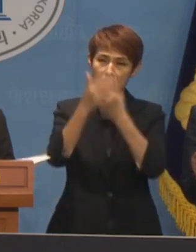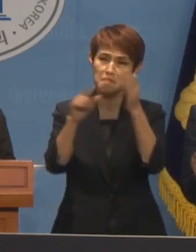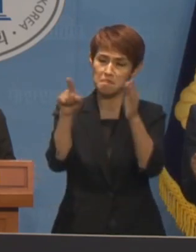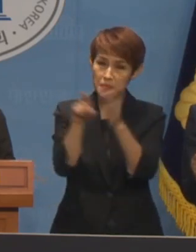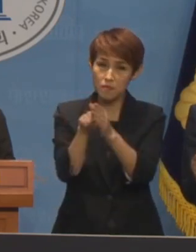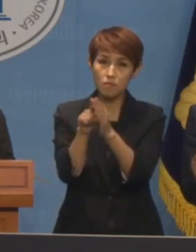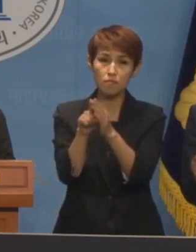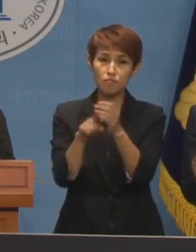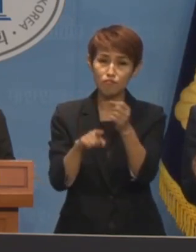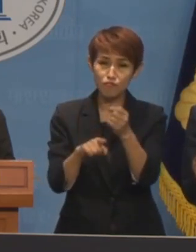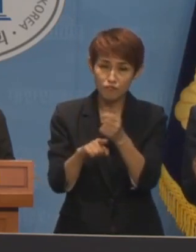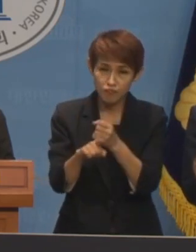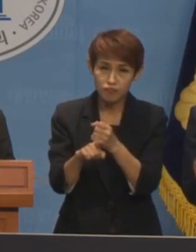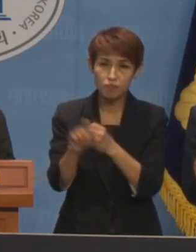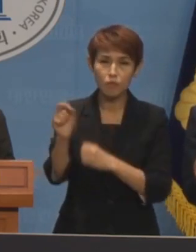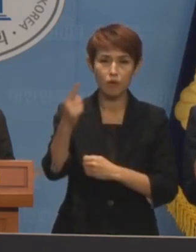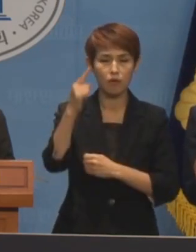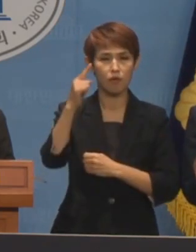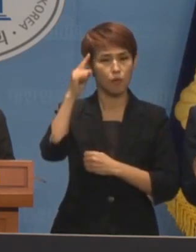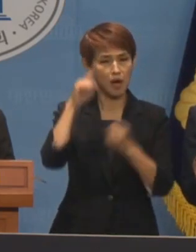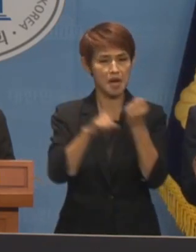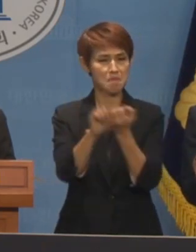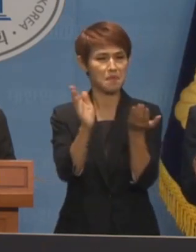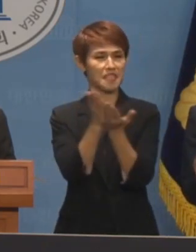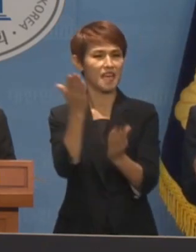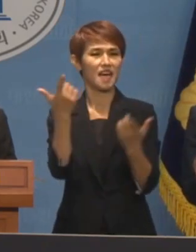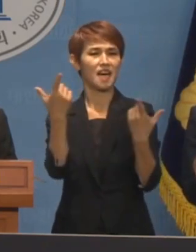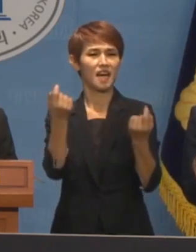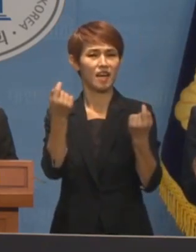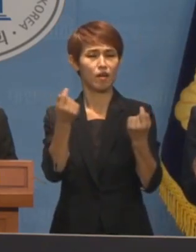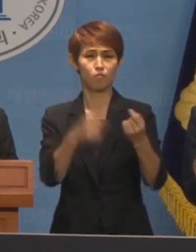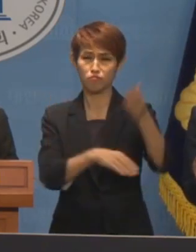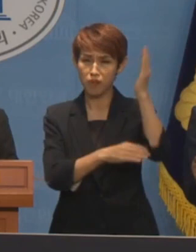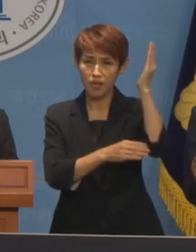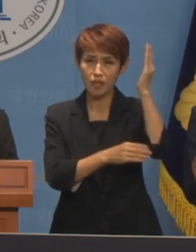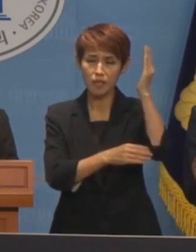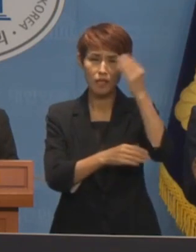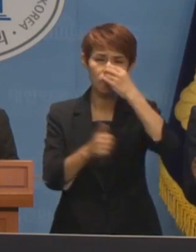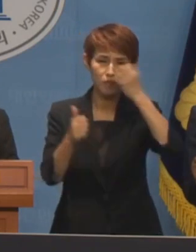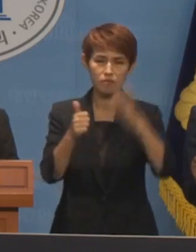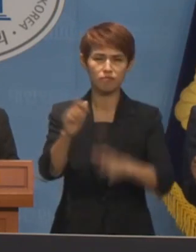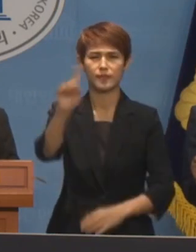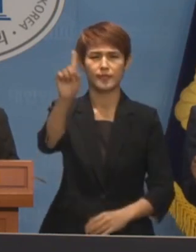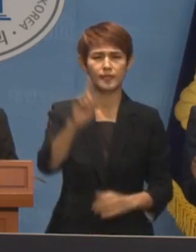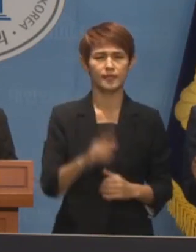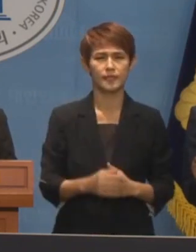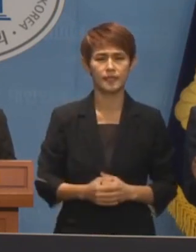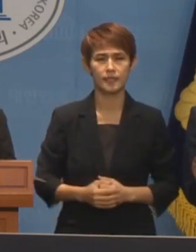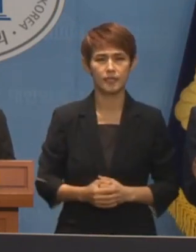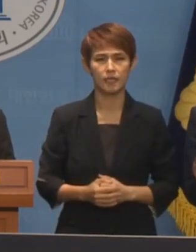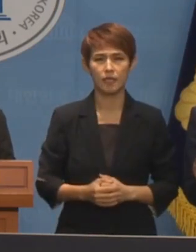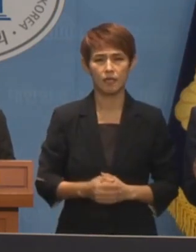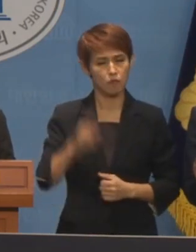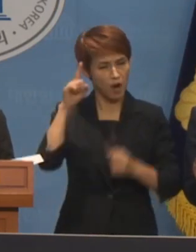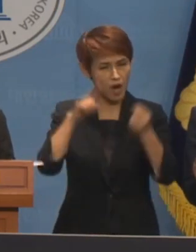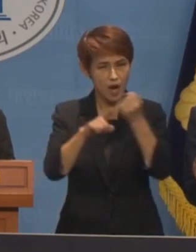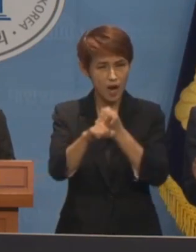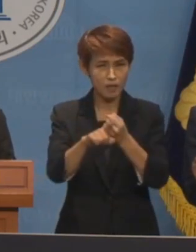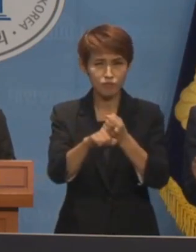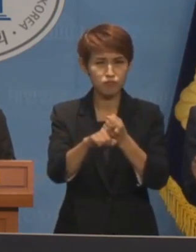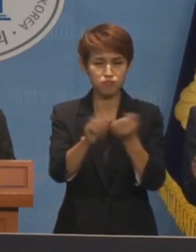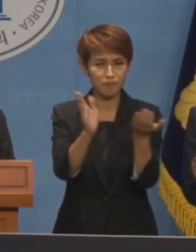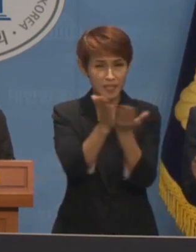이유로 비과학적 사고의 소유자인 것처럼 폄하한단 말인가? 전혀 과학적 근거가